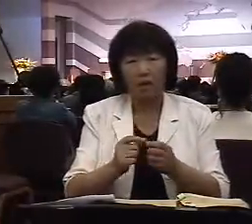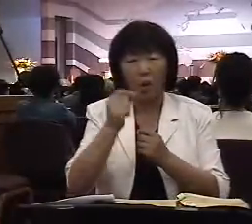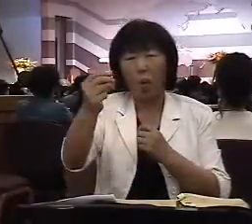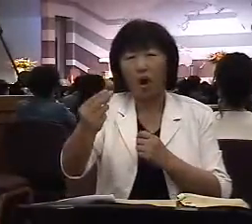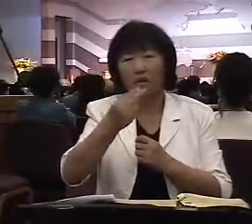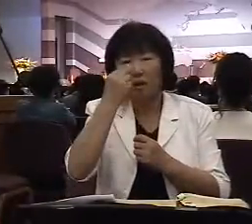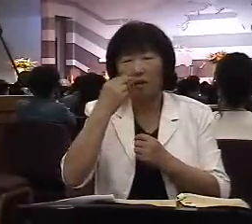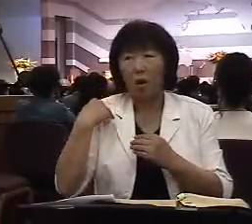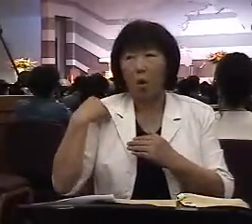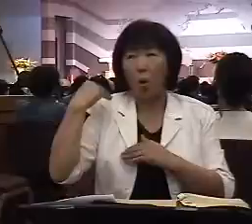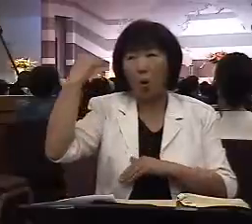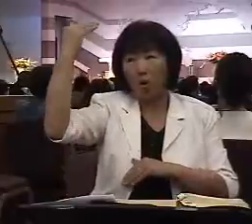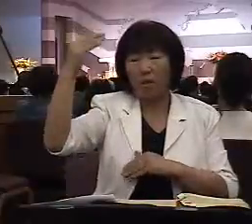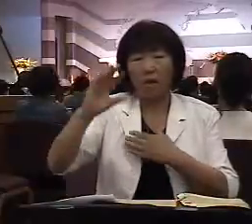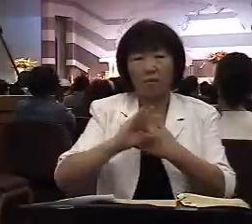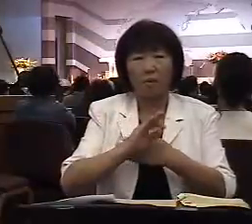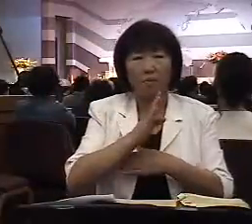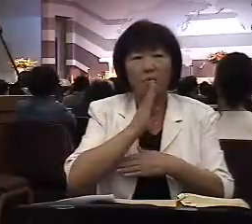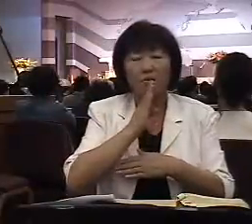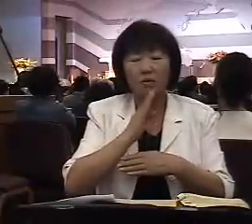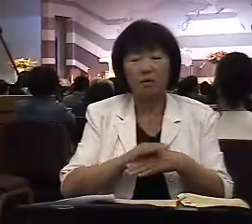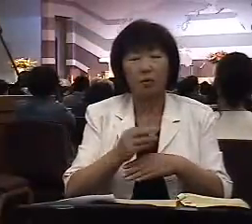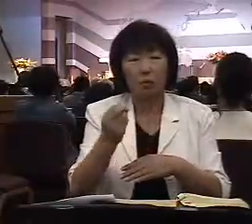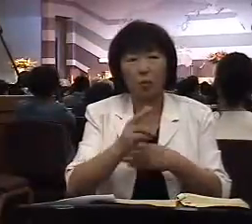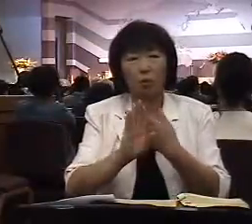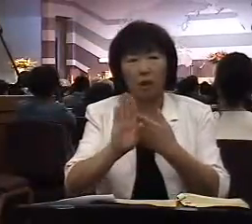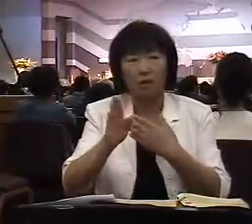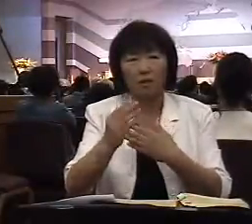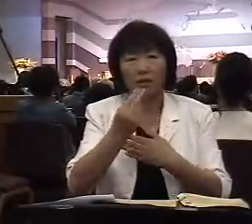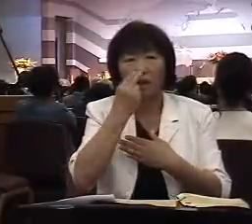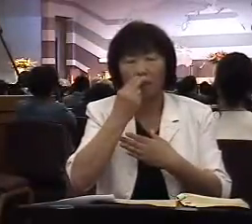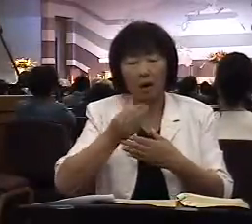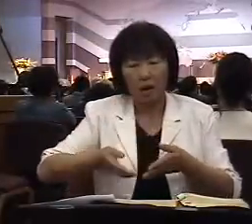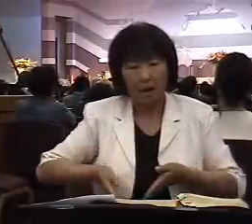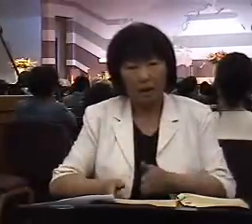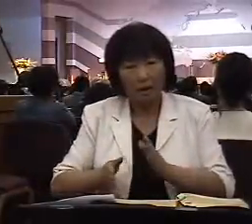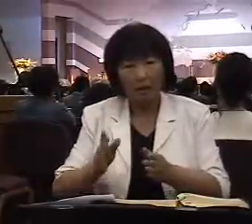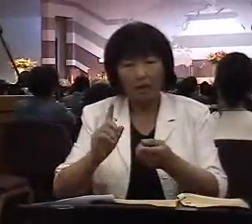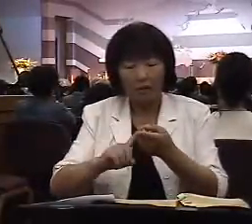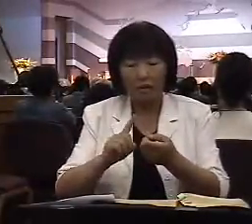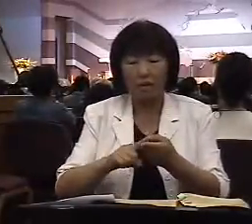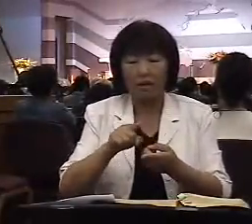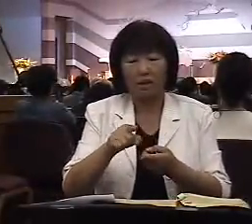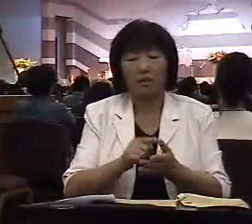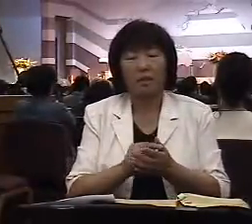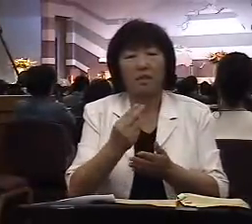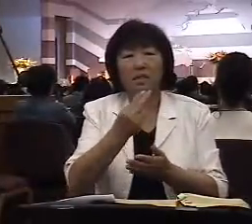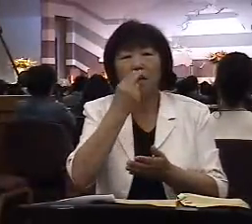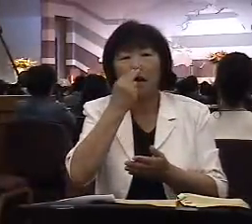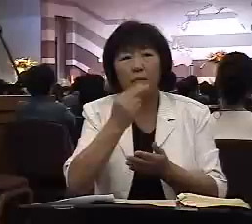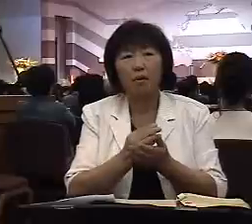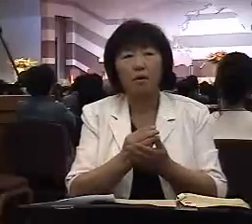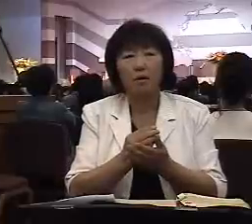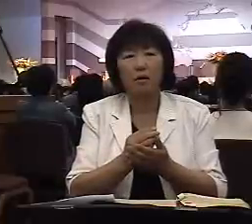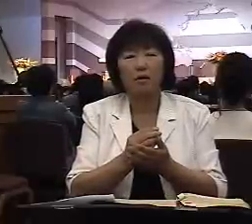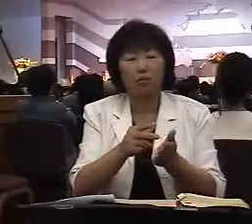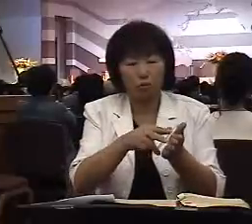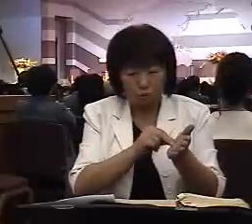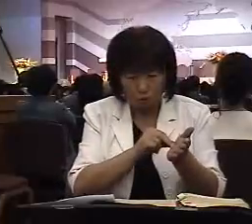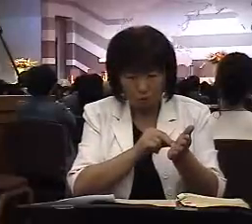자라고 성숙했다면 반드시 또 다른 생명을 낳아야 할 텐데 이 생명의